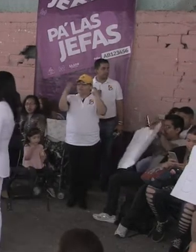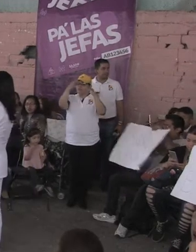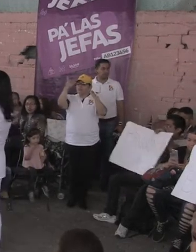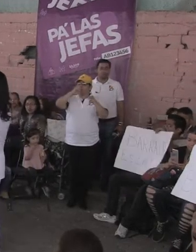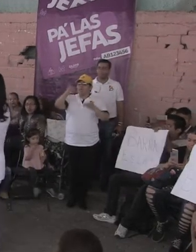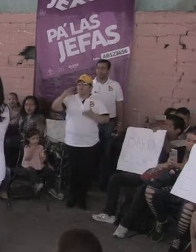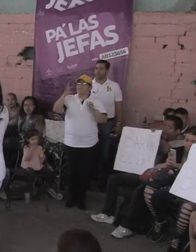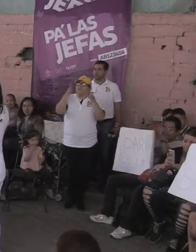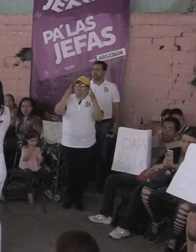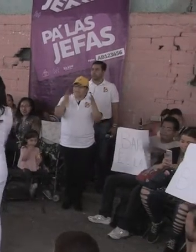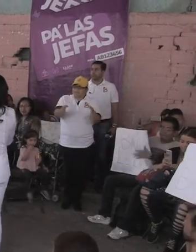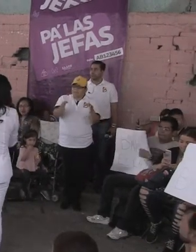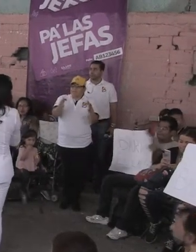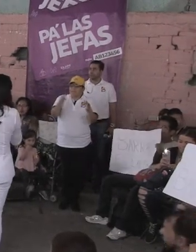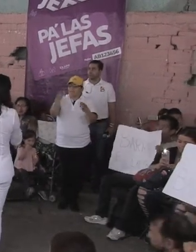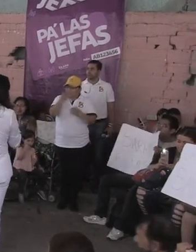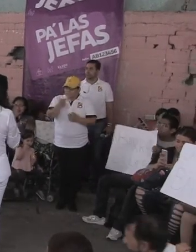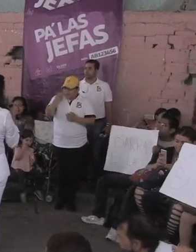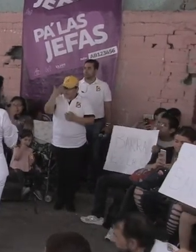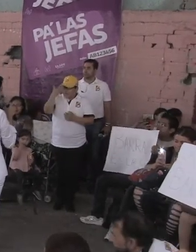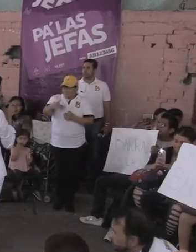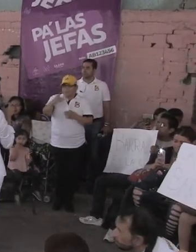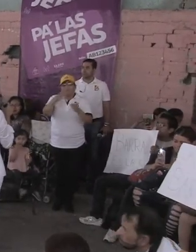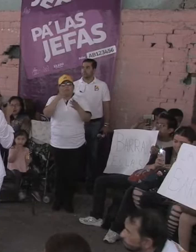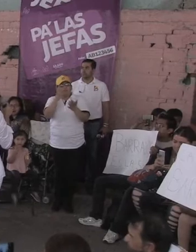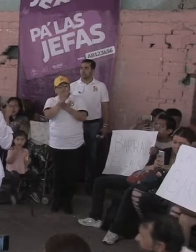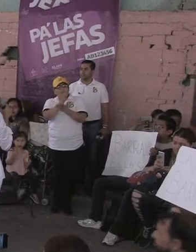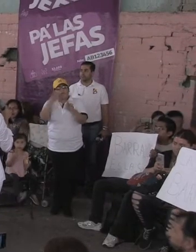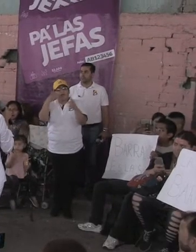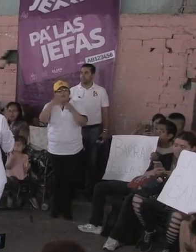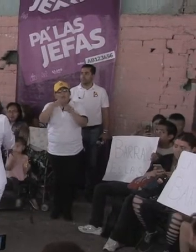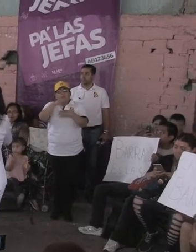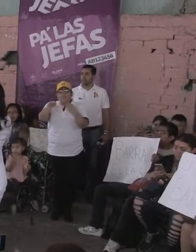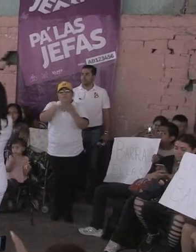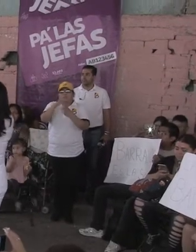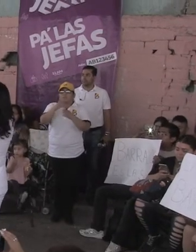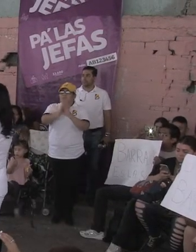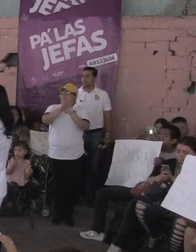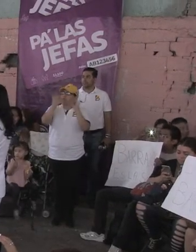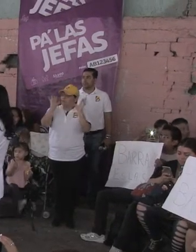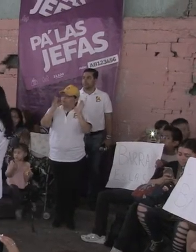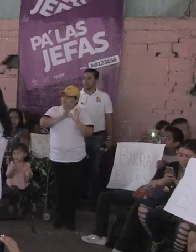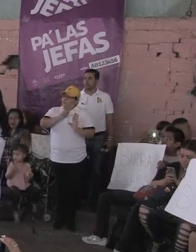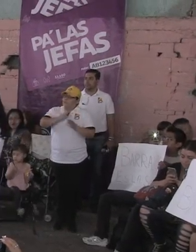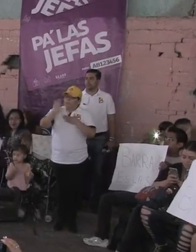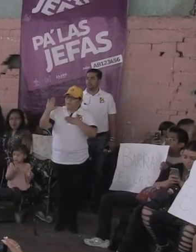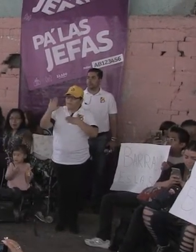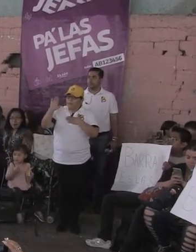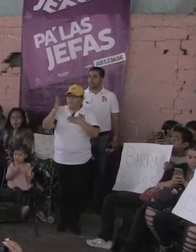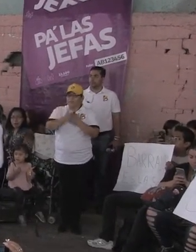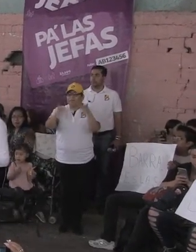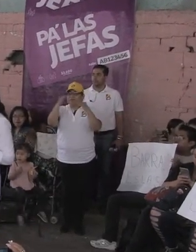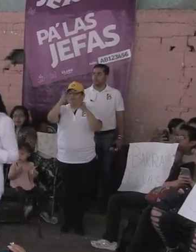de gobierno es lo correcto. Ustedes saben que soy la única candidata que está diciendo con toda claridad que mi compromiso a la